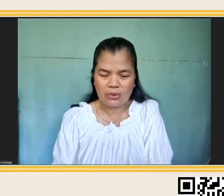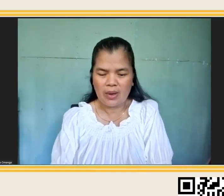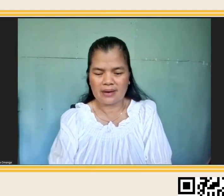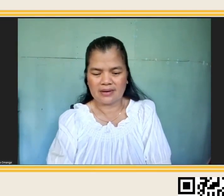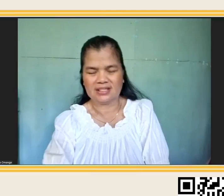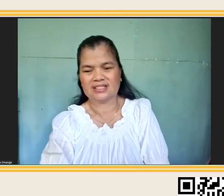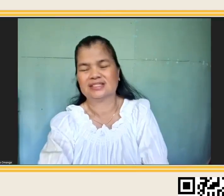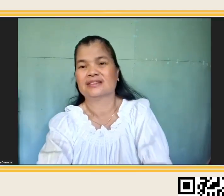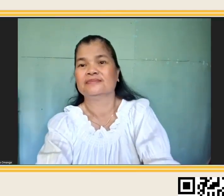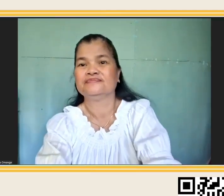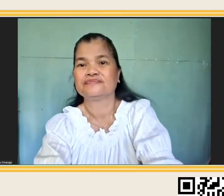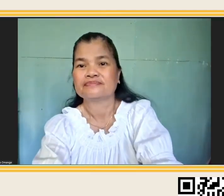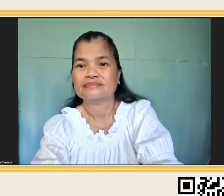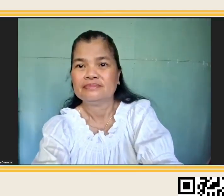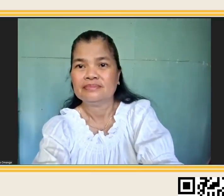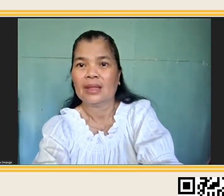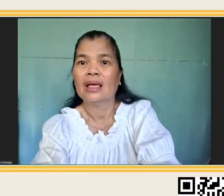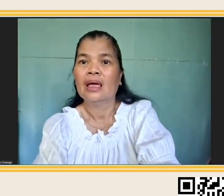common queries.